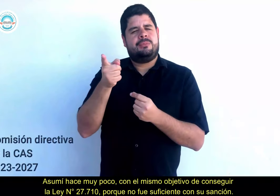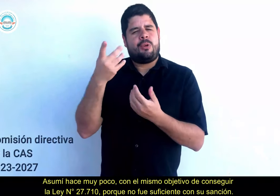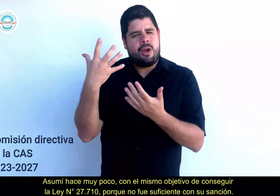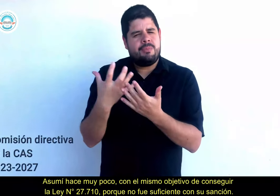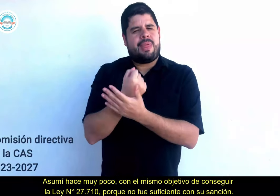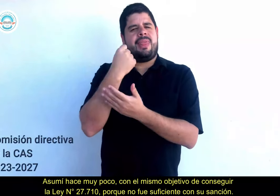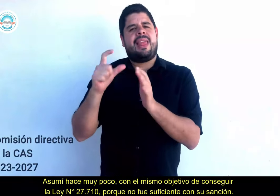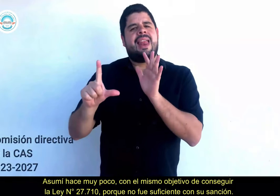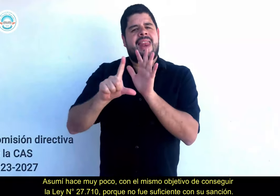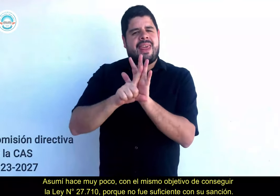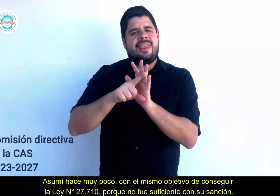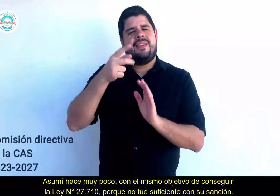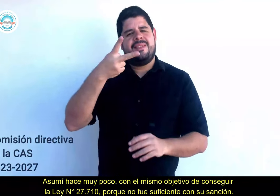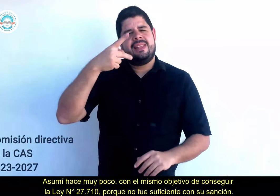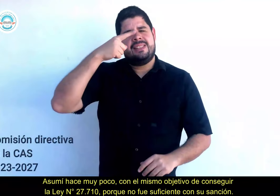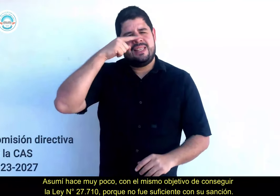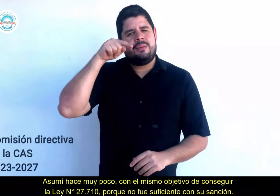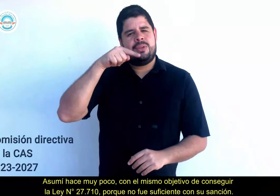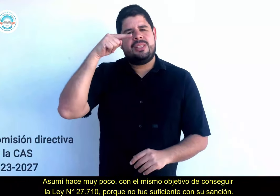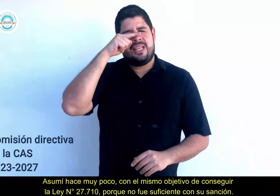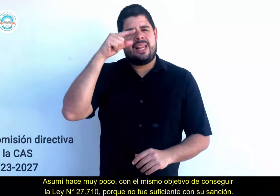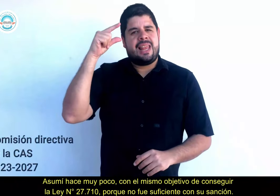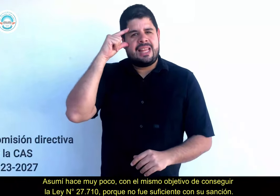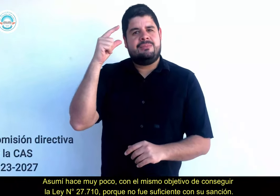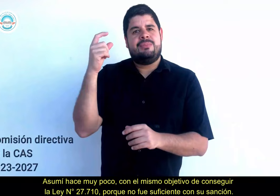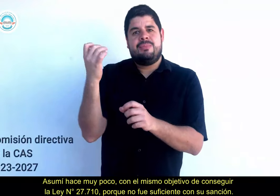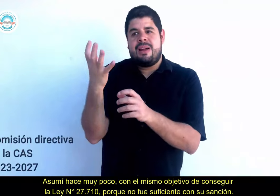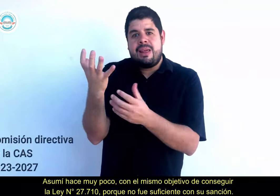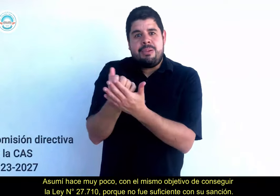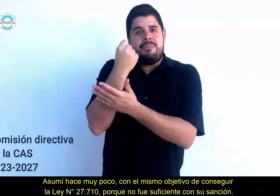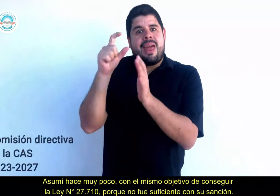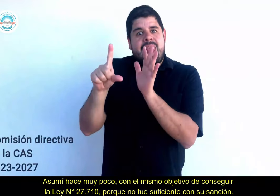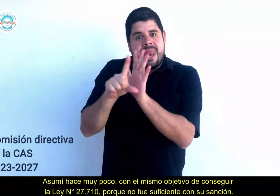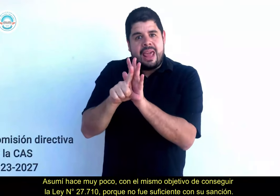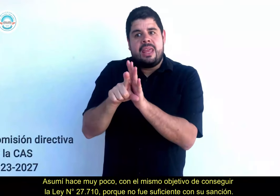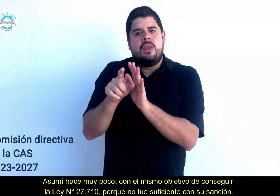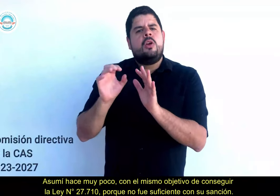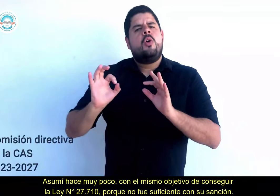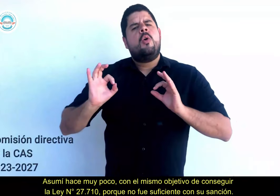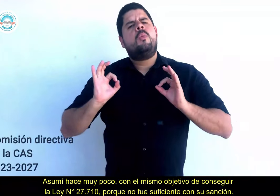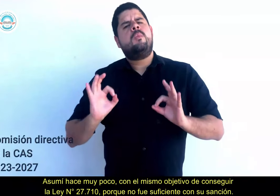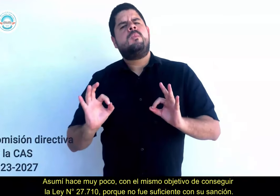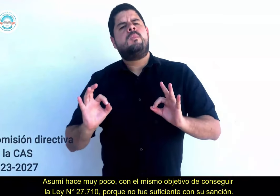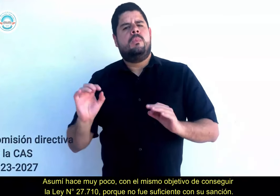la ley número 27.710, porque no fue suficiente con su sanción.